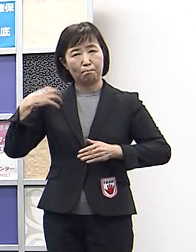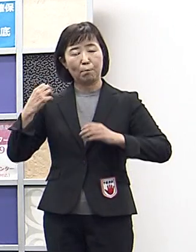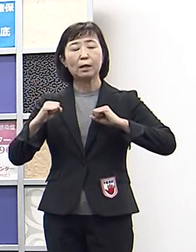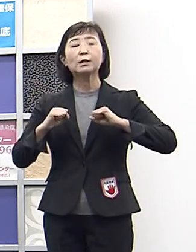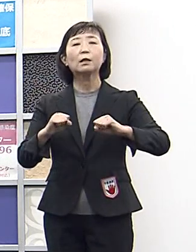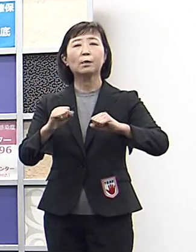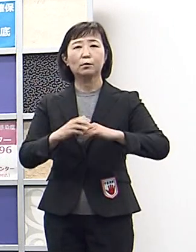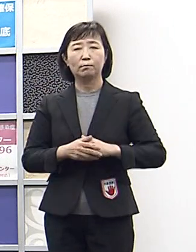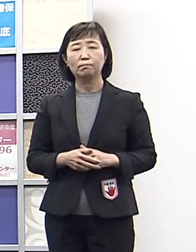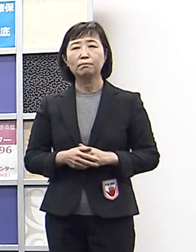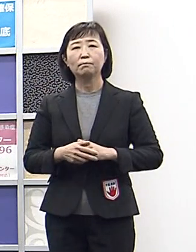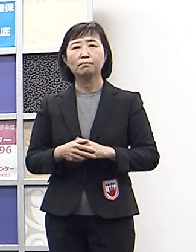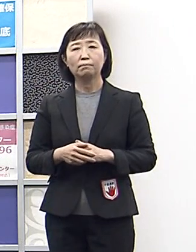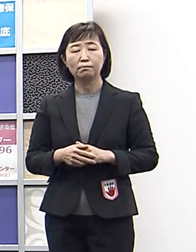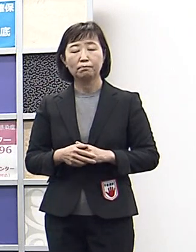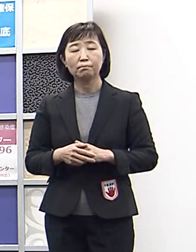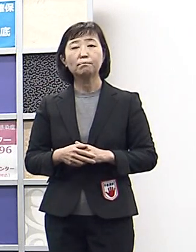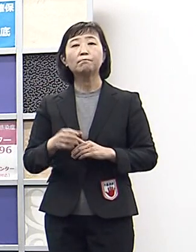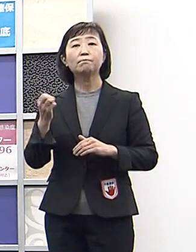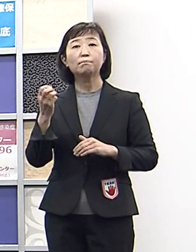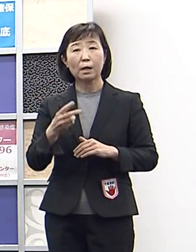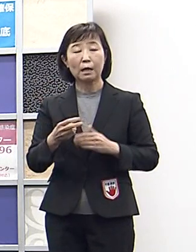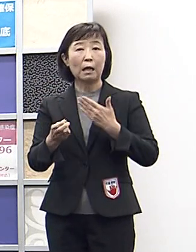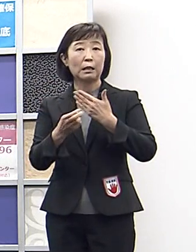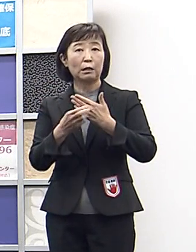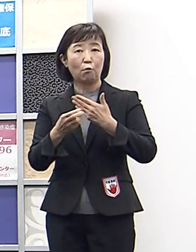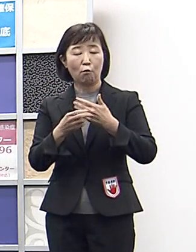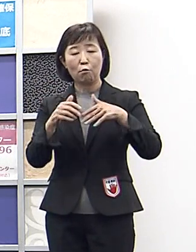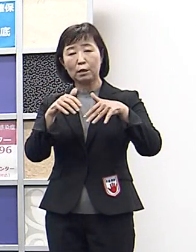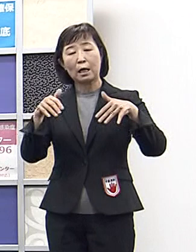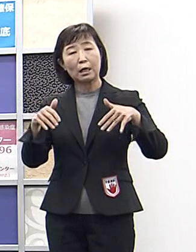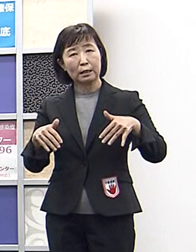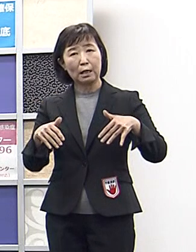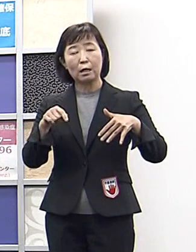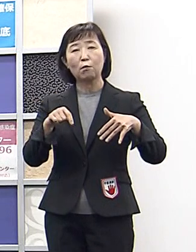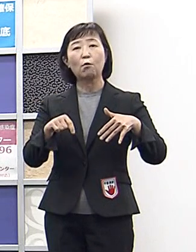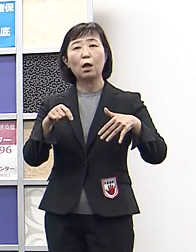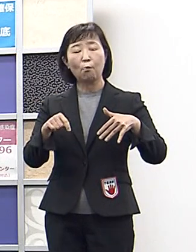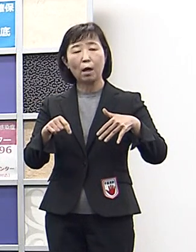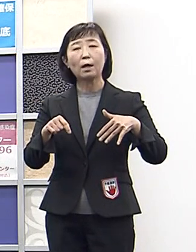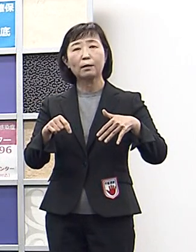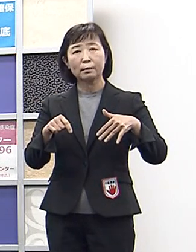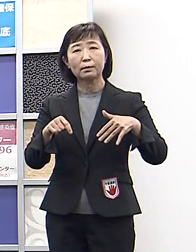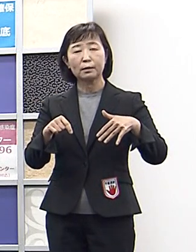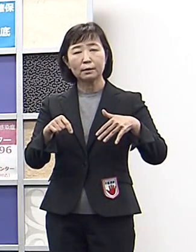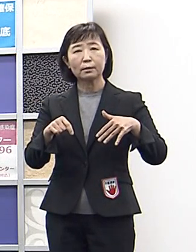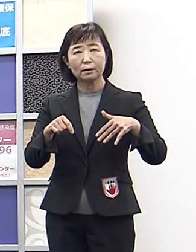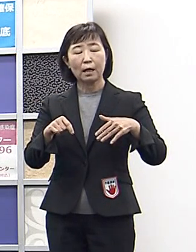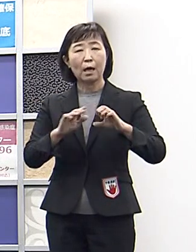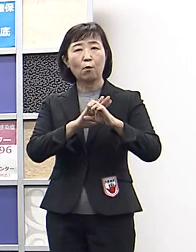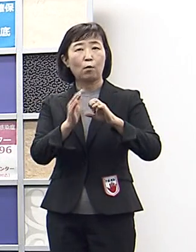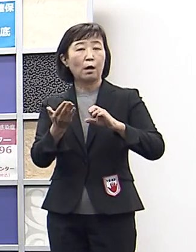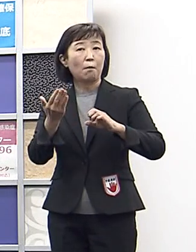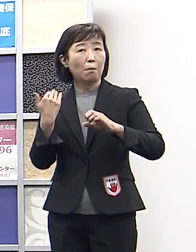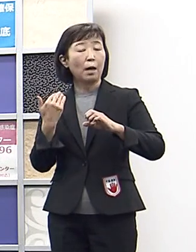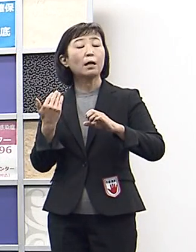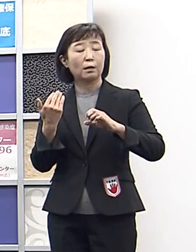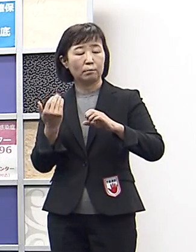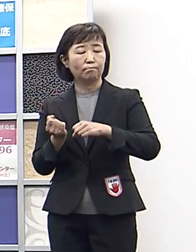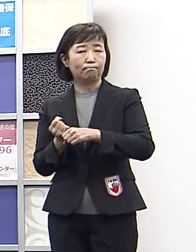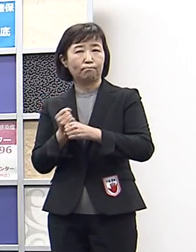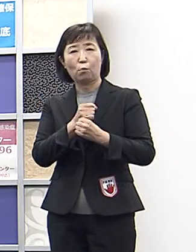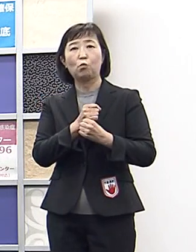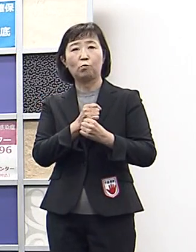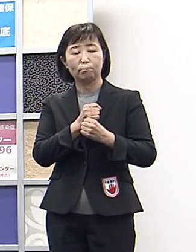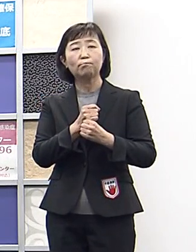てまいりますその上で医療提供体制のあり方はいわば平時の平時モード平時のモード